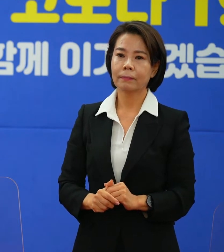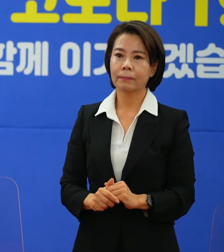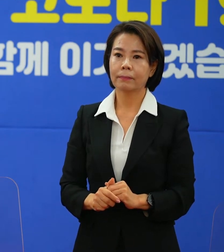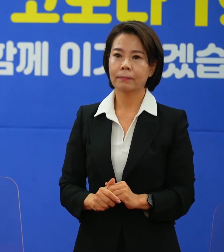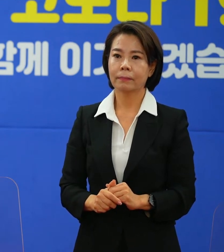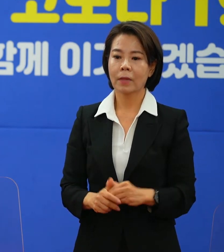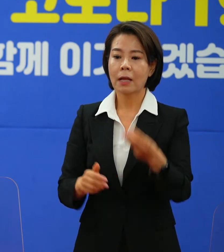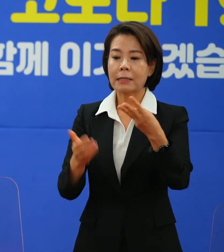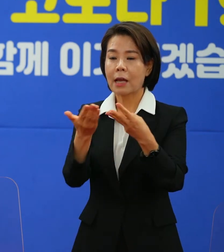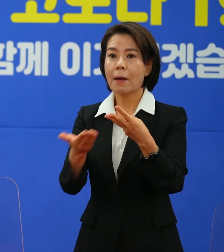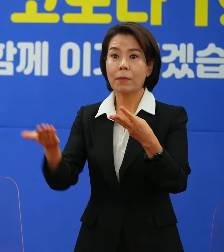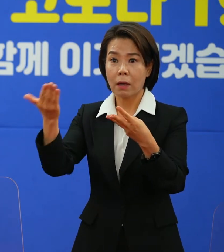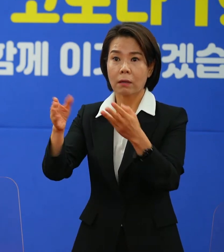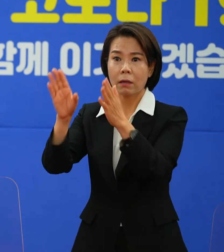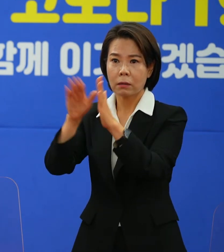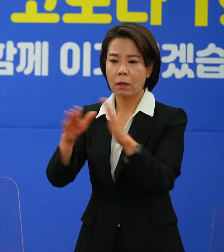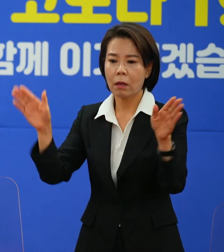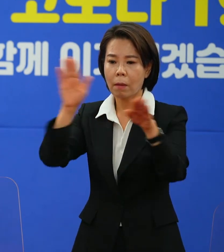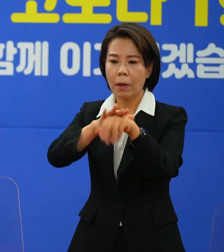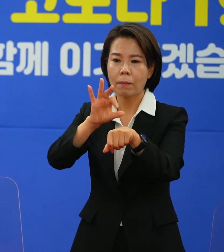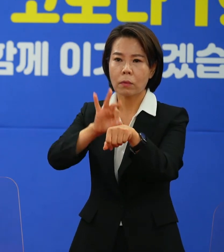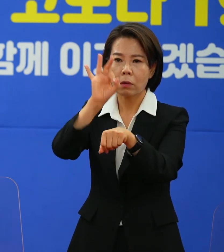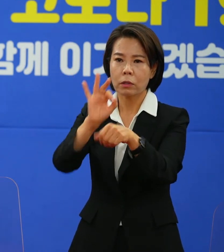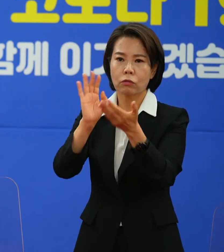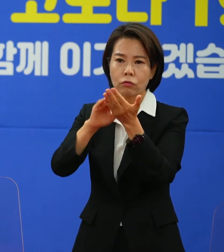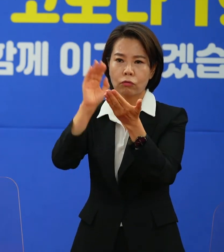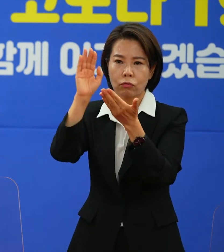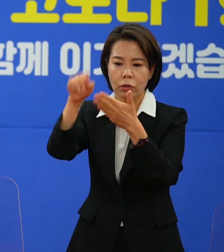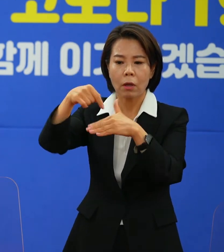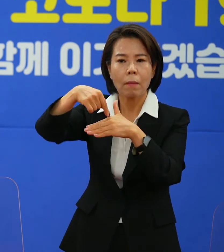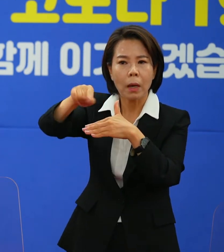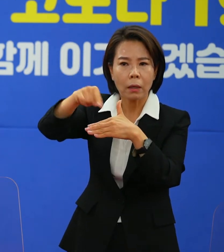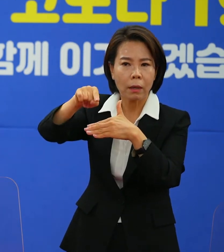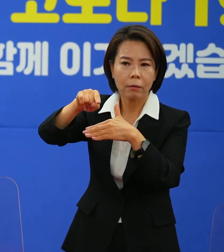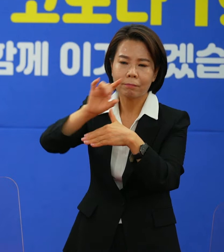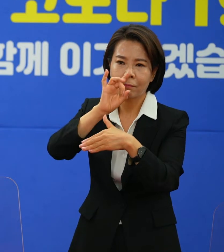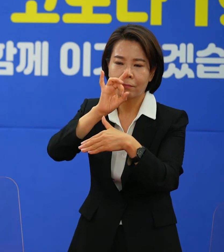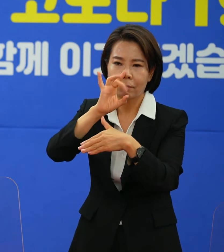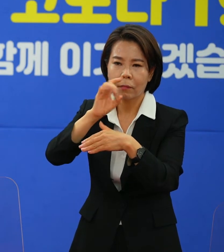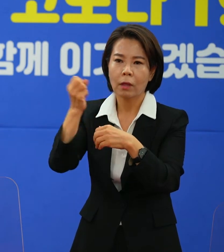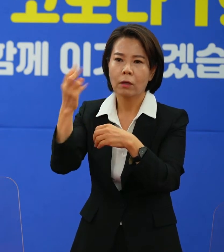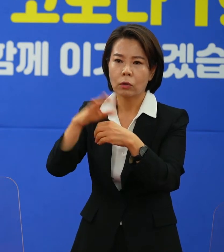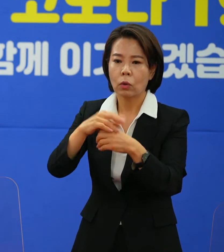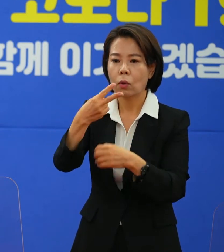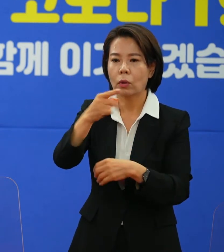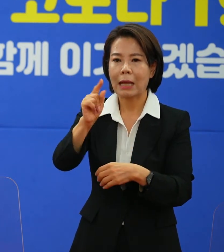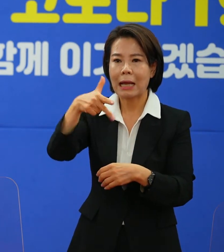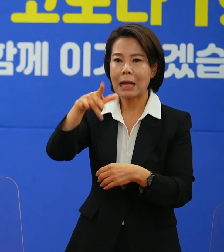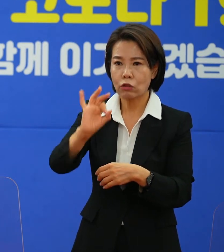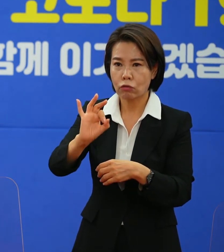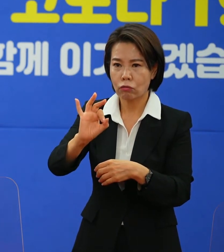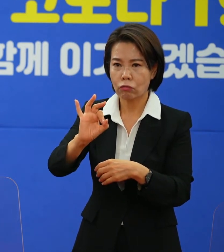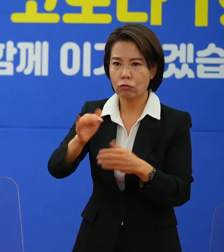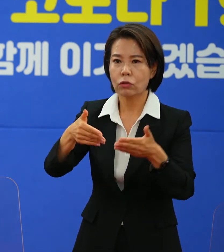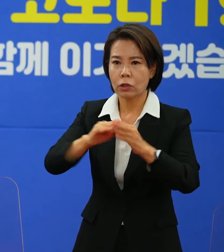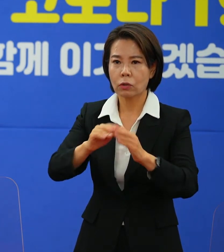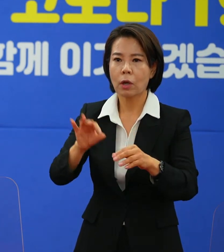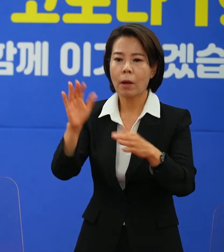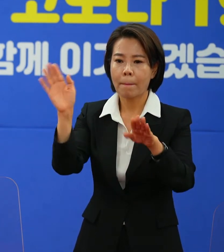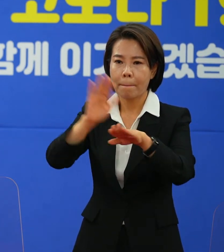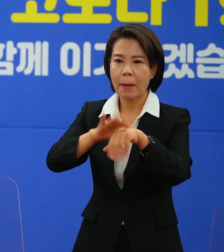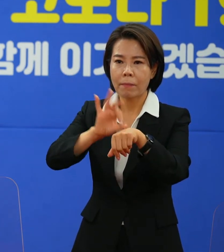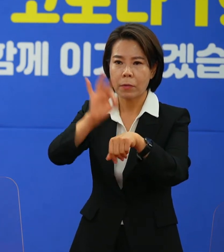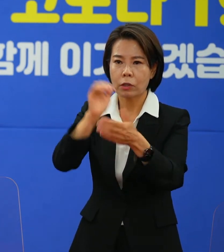3단계의 경우 밤 10시 이후 외출을 자제해야 하는 만큼 다중이용시설은 밤 10시